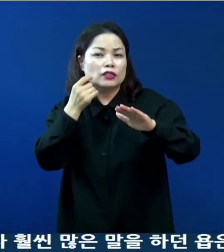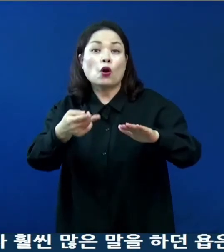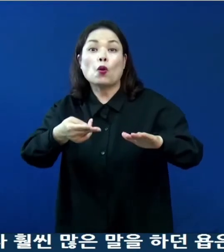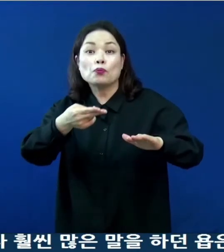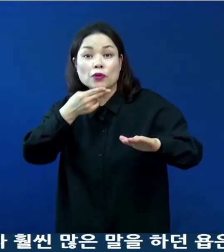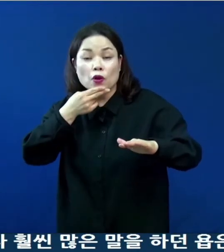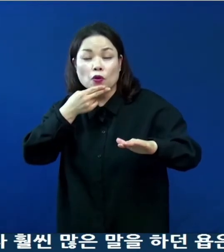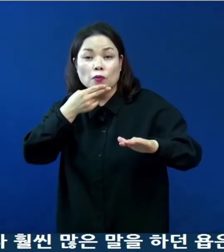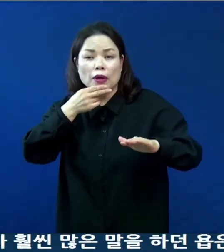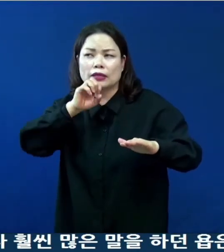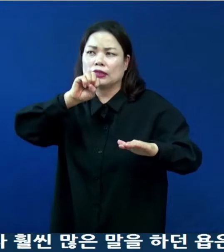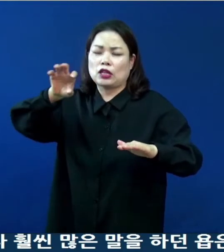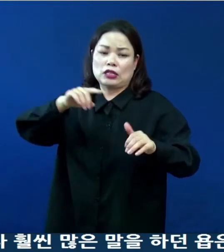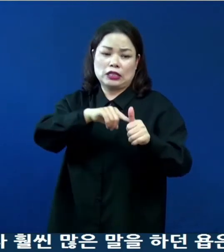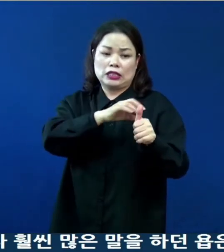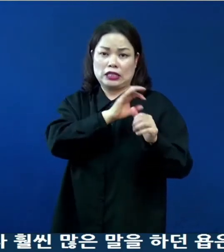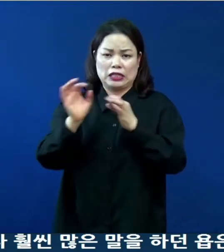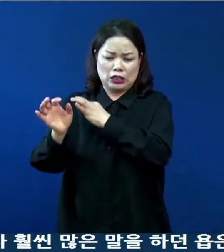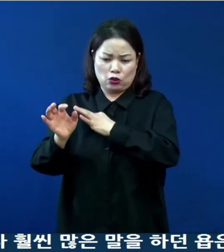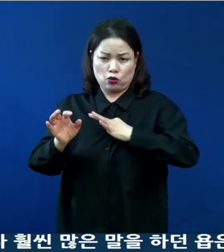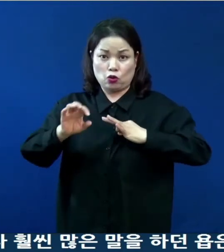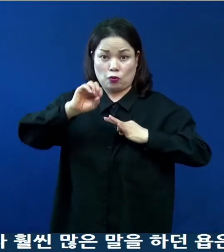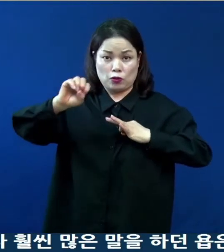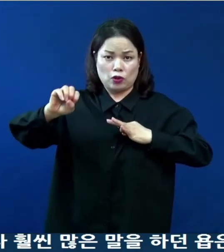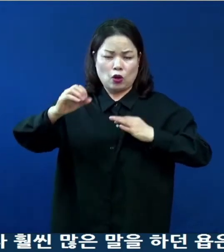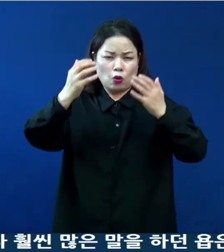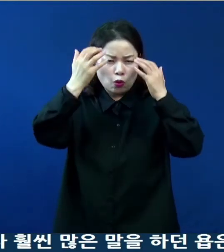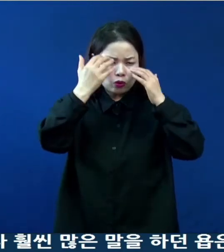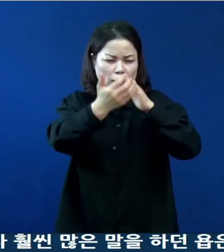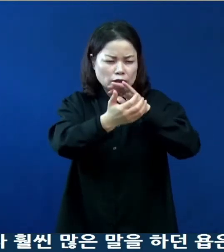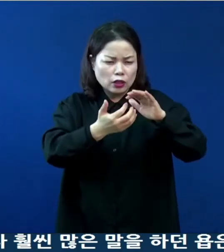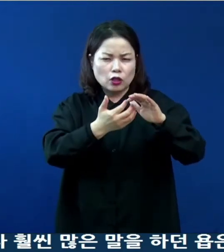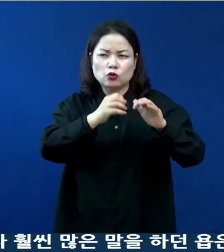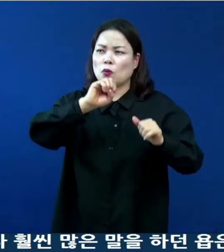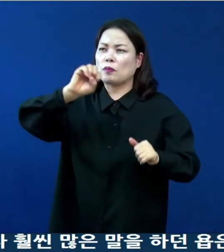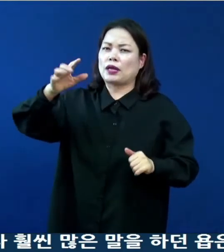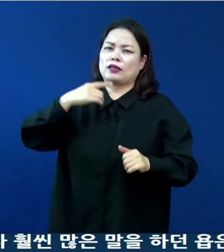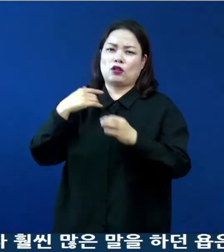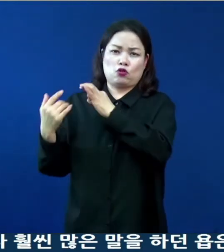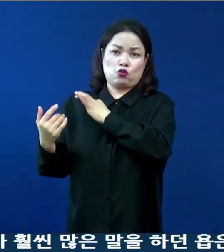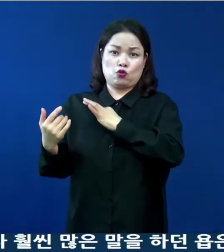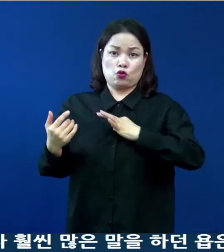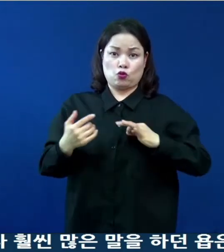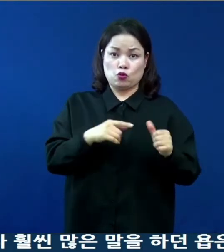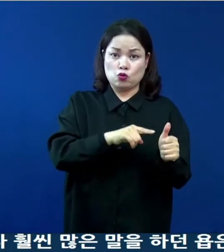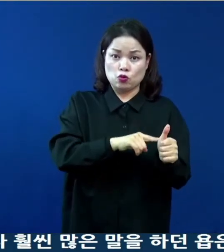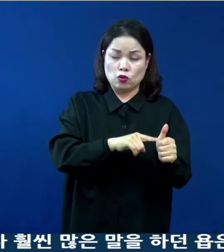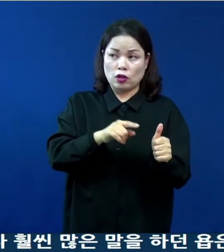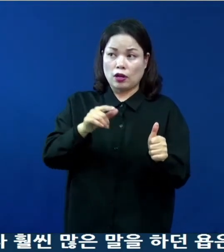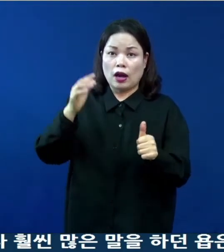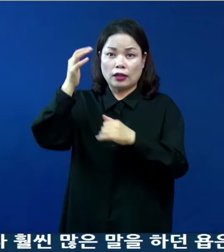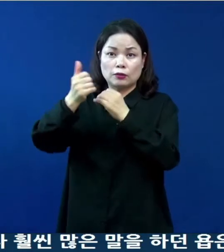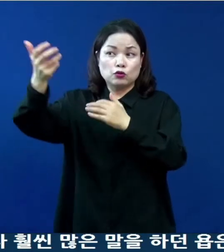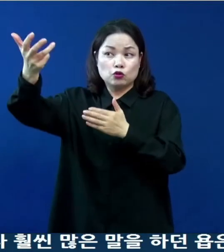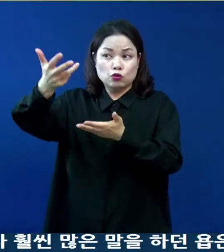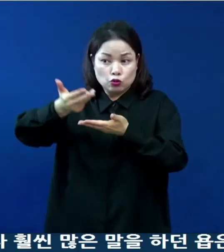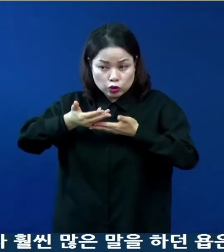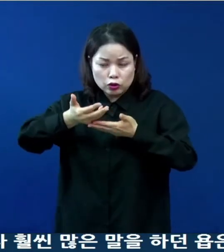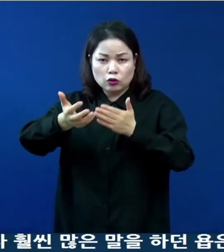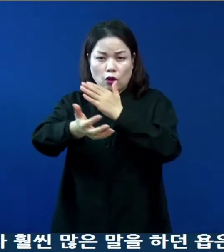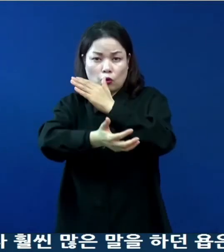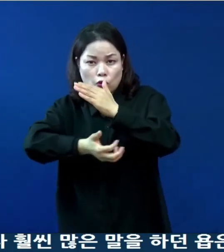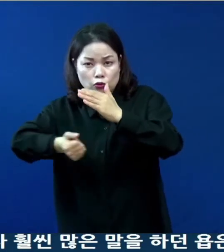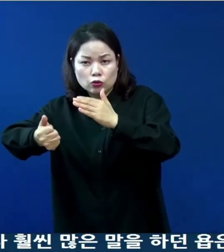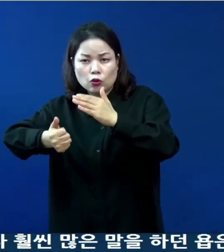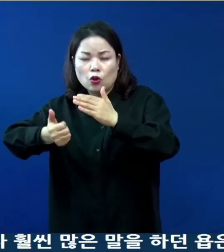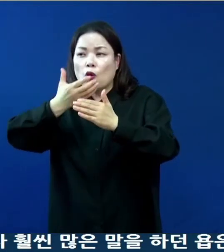있는데, 이러한 말은 고난 이전에도 했던 거예요. 주님께서 주시기도 하고 거두시기도 하고 복도 주시고